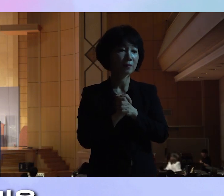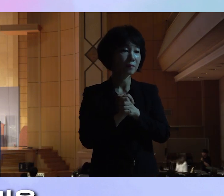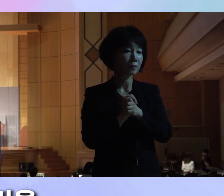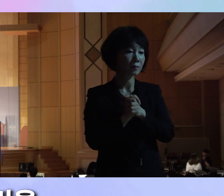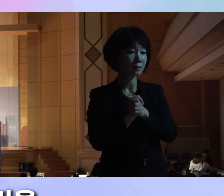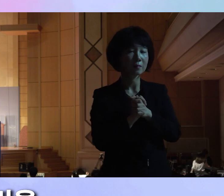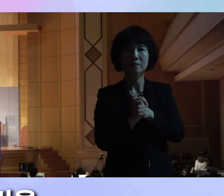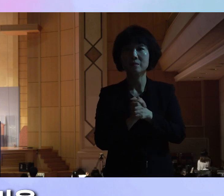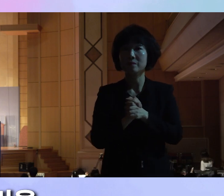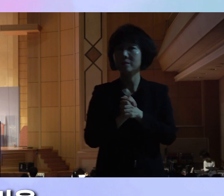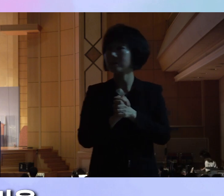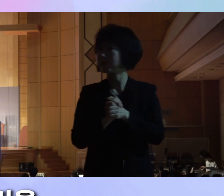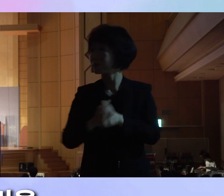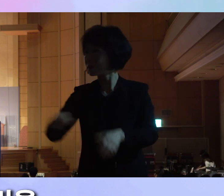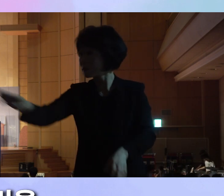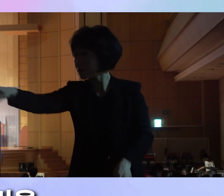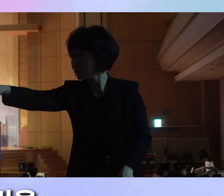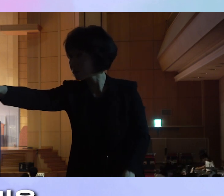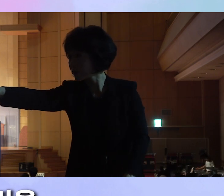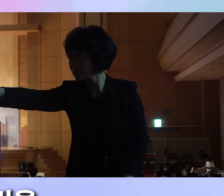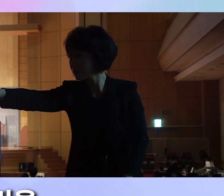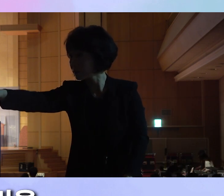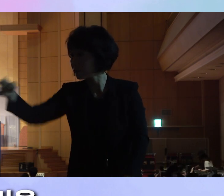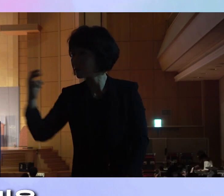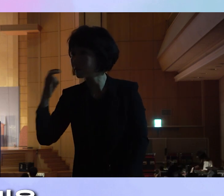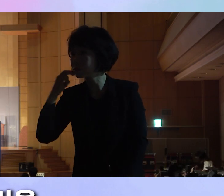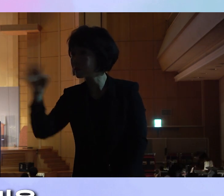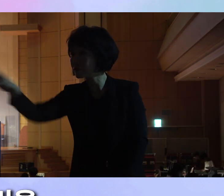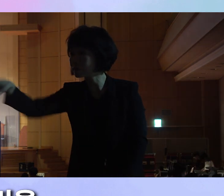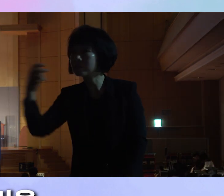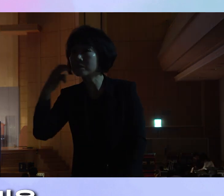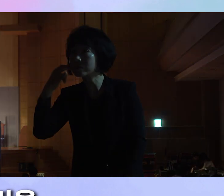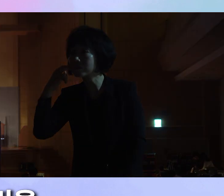어린이들이 준비한 부활절 특송이 있겠습니다.